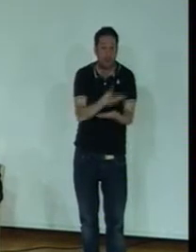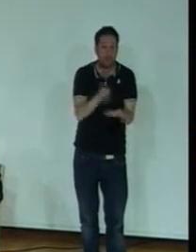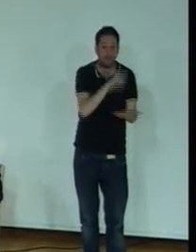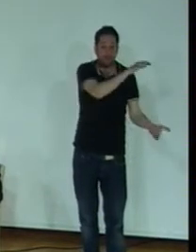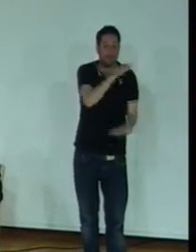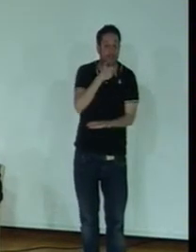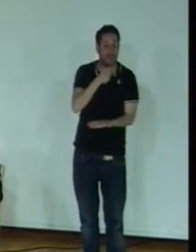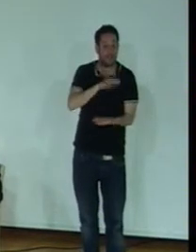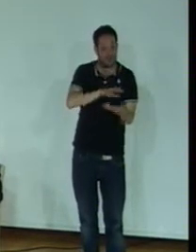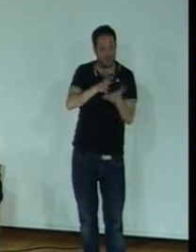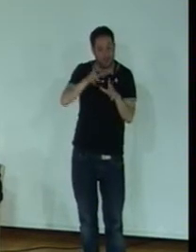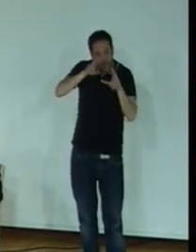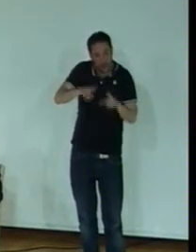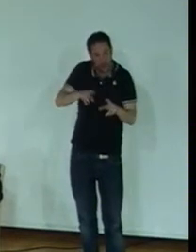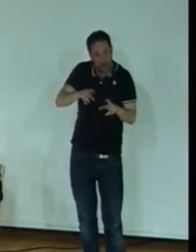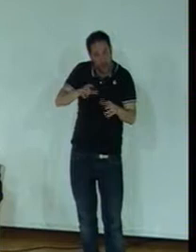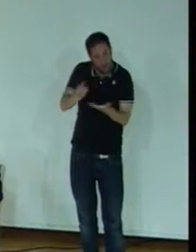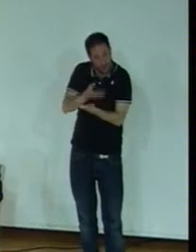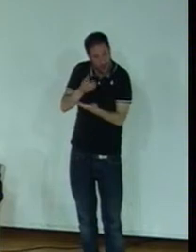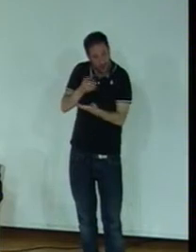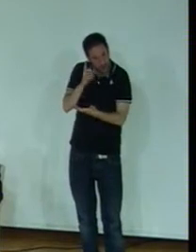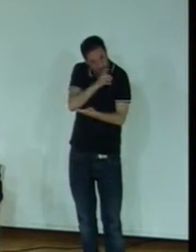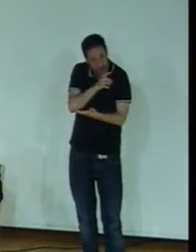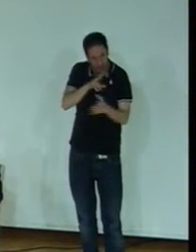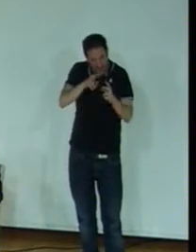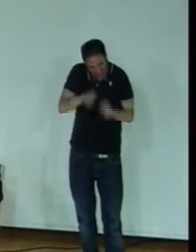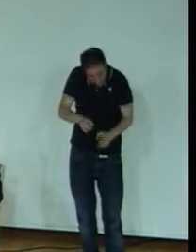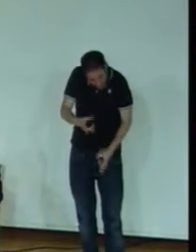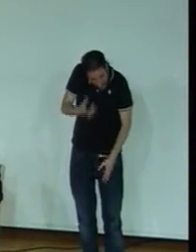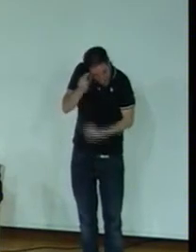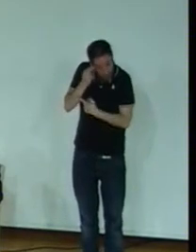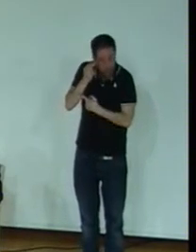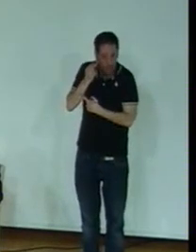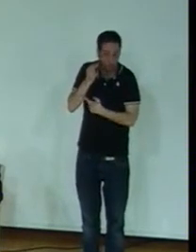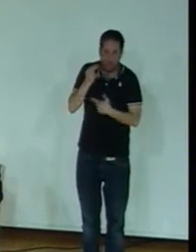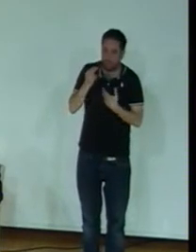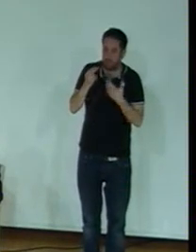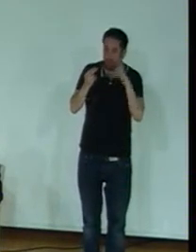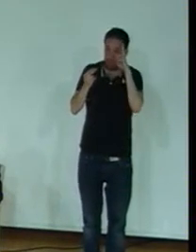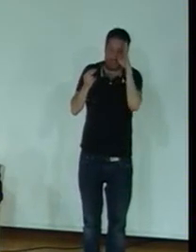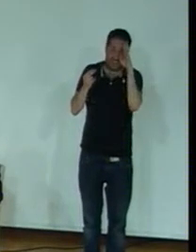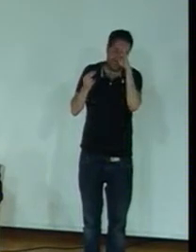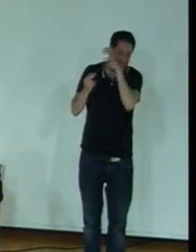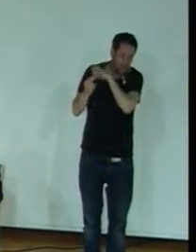les transformer en information, c'est déjà plus dur, mais après, comprendre ce qui se passe, c'est beaucoup plus